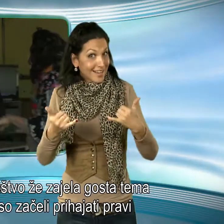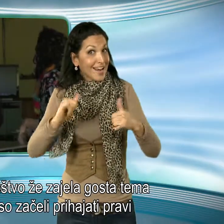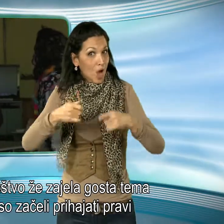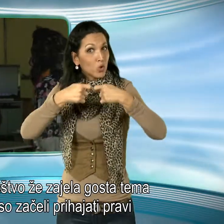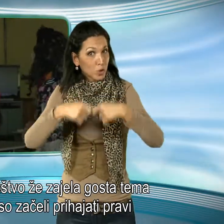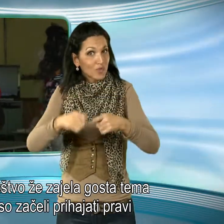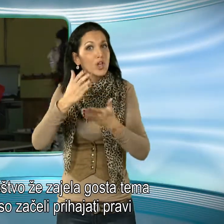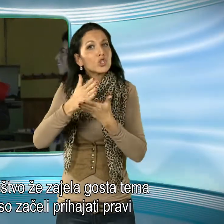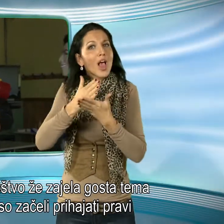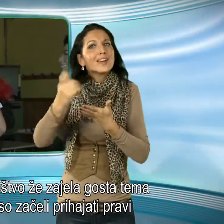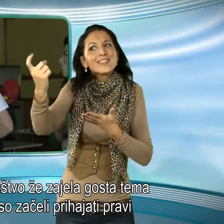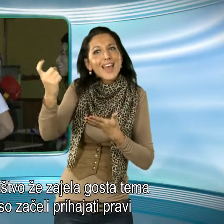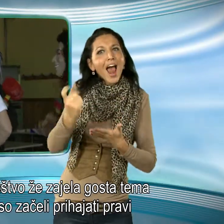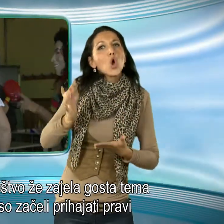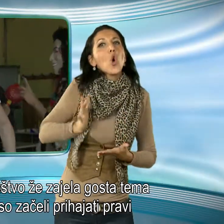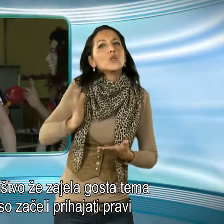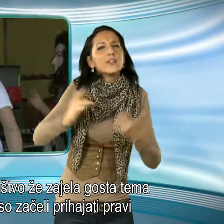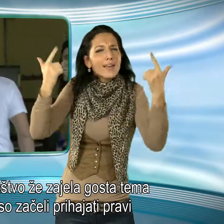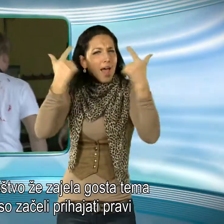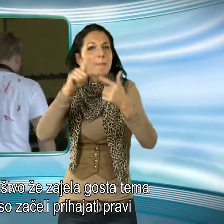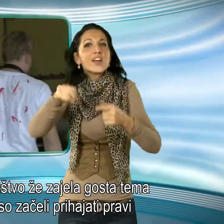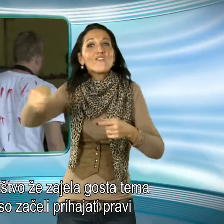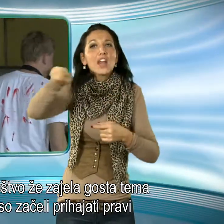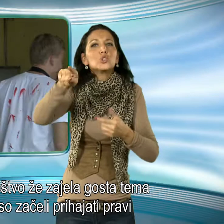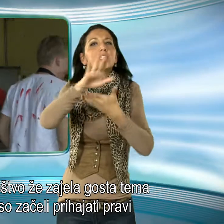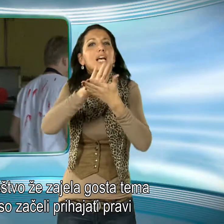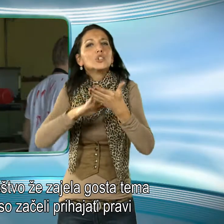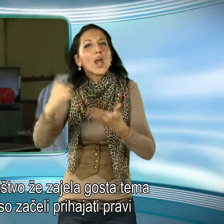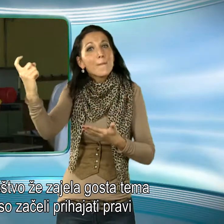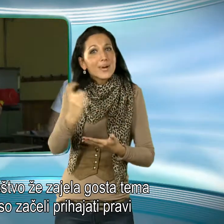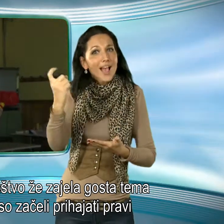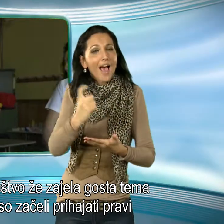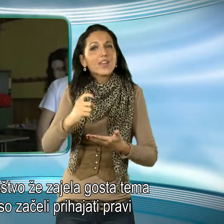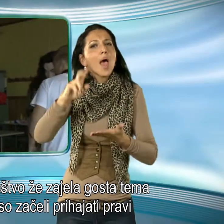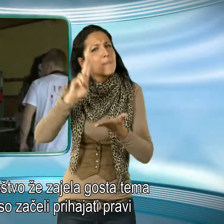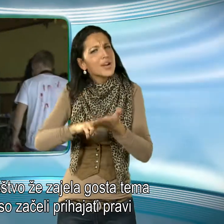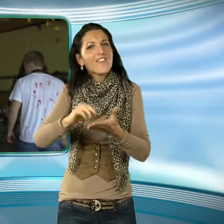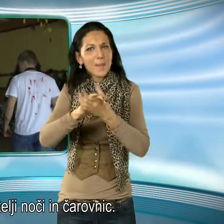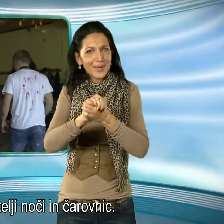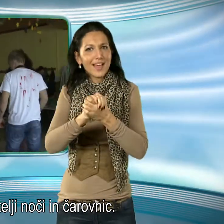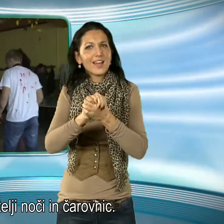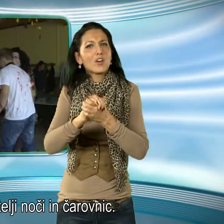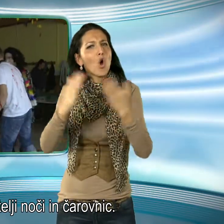Zdaj je društvo že zajela gosta tema in vanj so začeli prihajati pravi prijatelji noči in